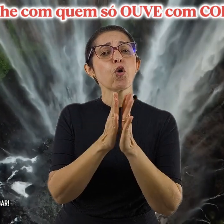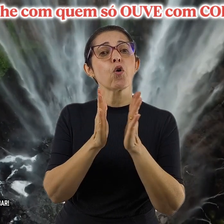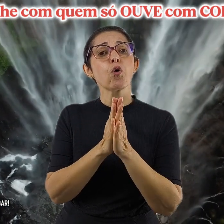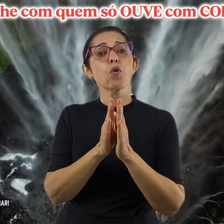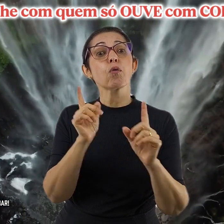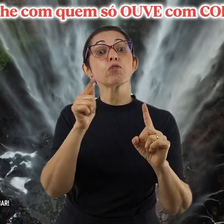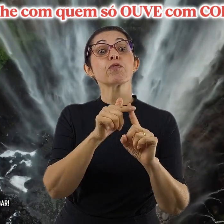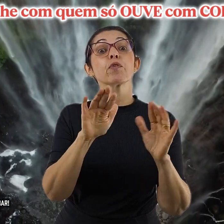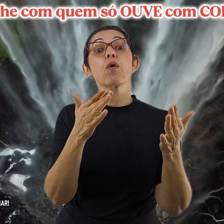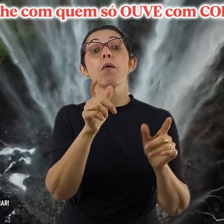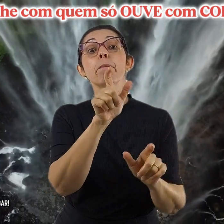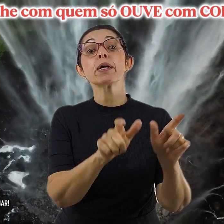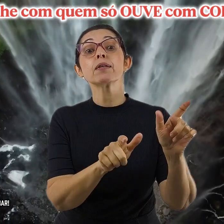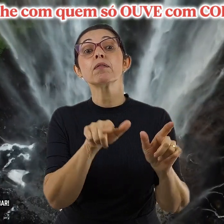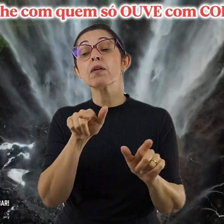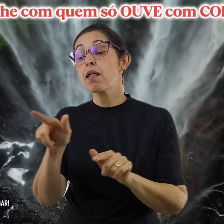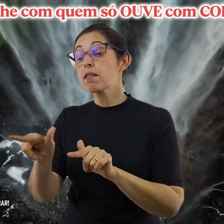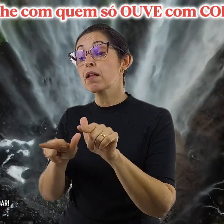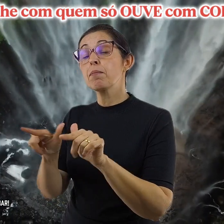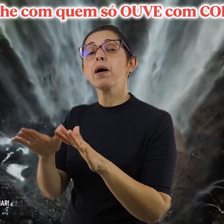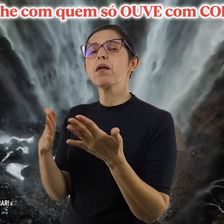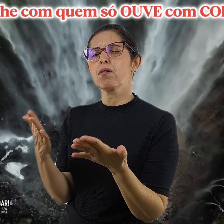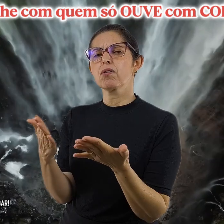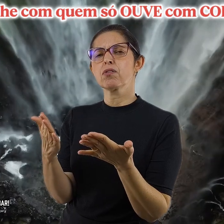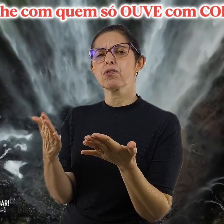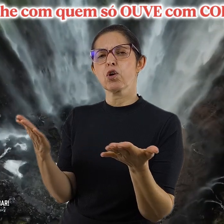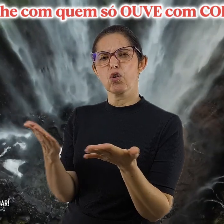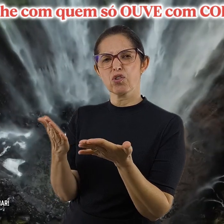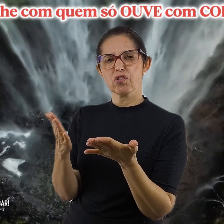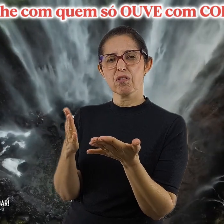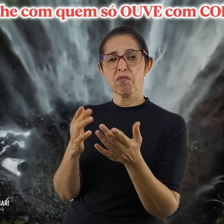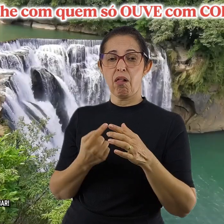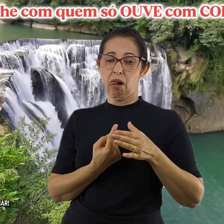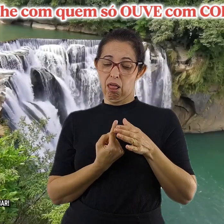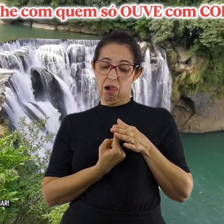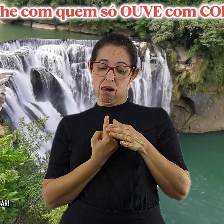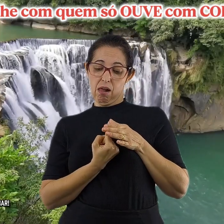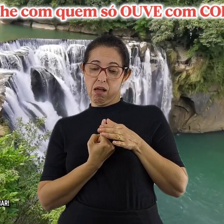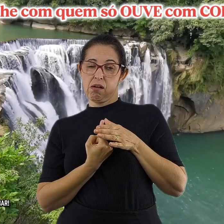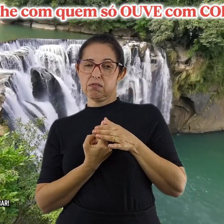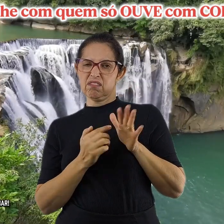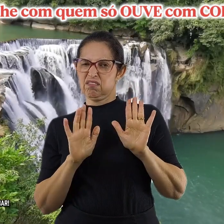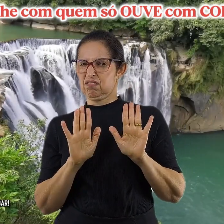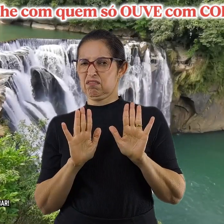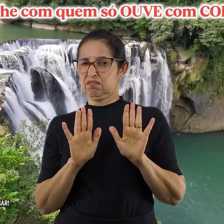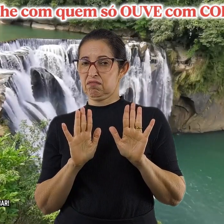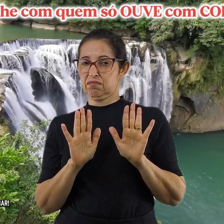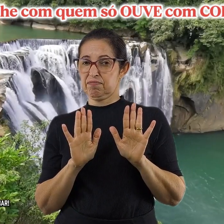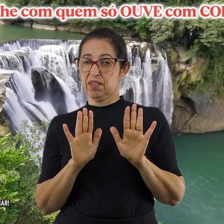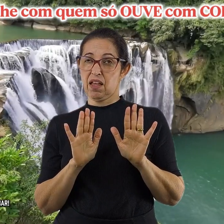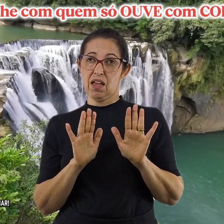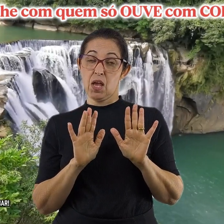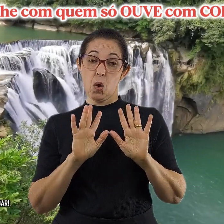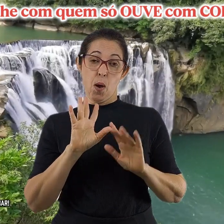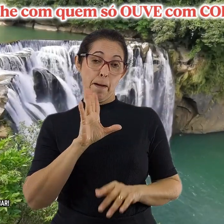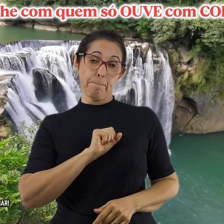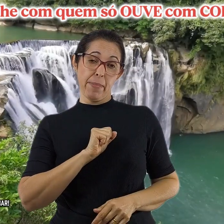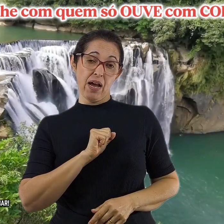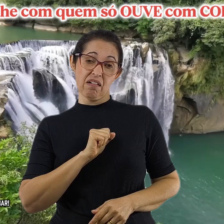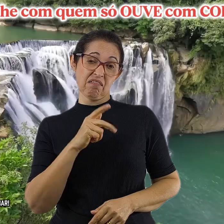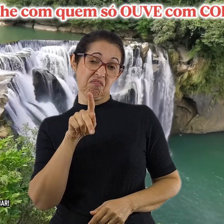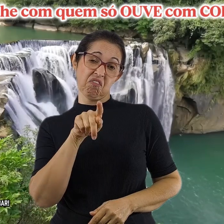Você fez o que na obra do Senhor hoje? Porque senão é egoísmo, né? É amar a si